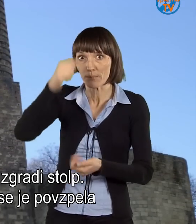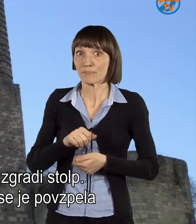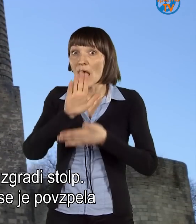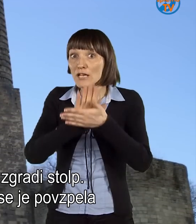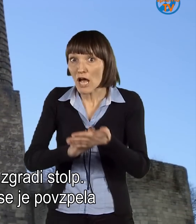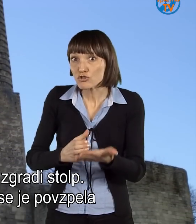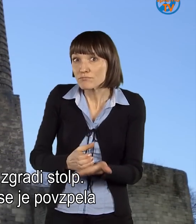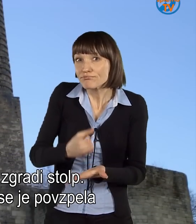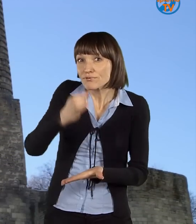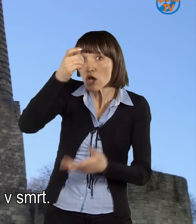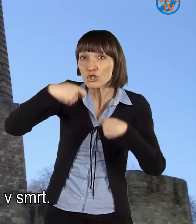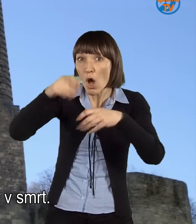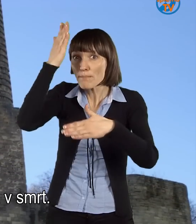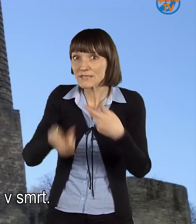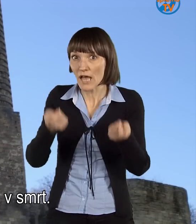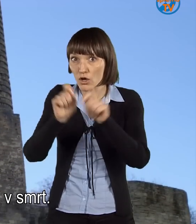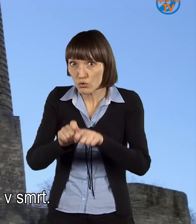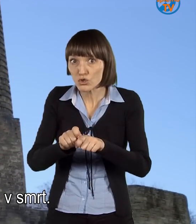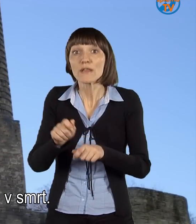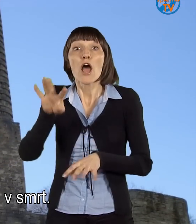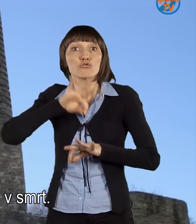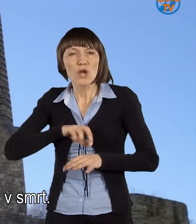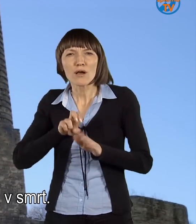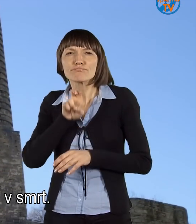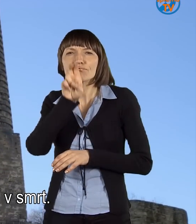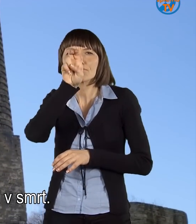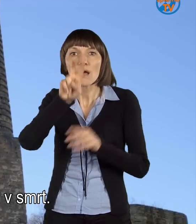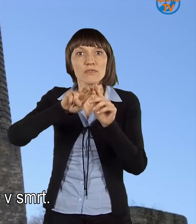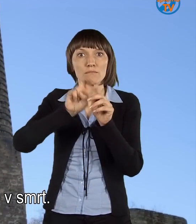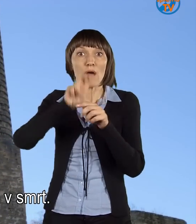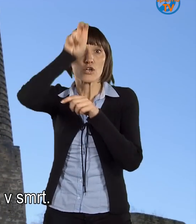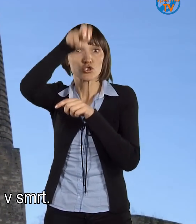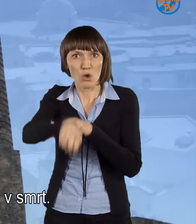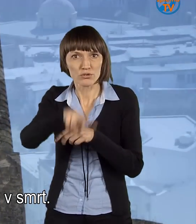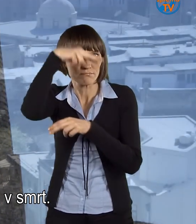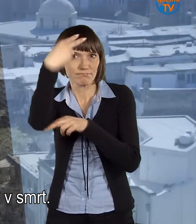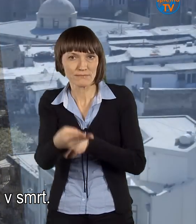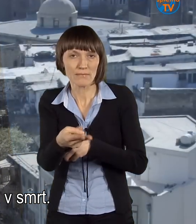stolp zgrajen, se je povzpela nanj in omahnila v smrt.